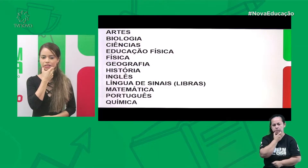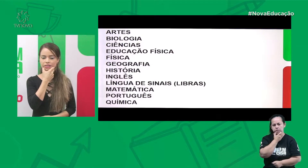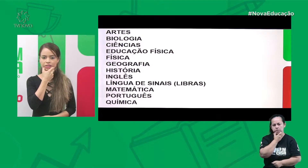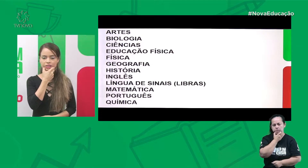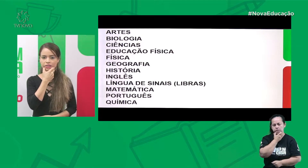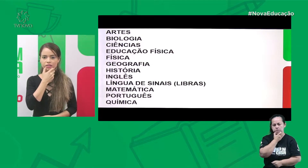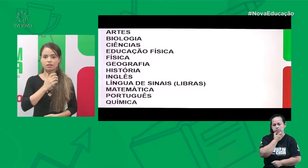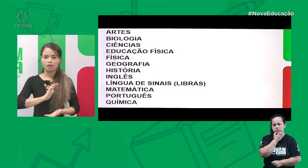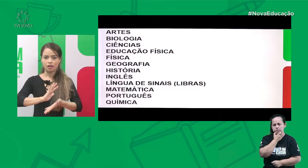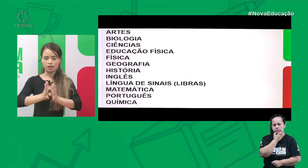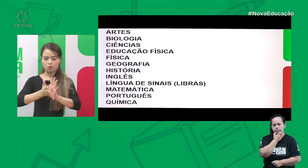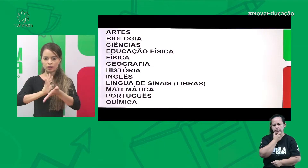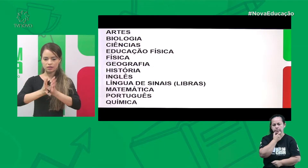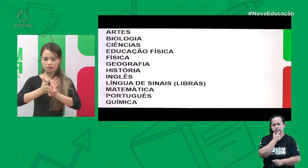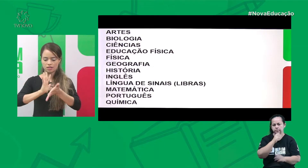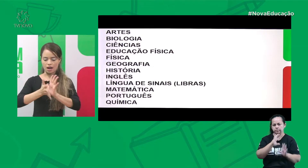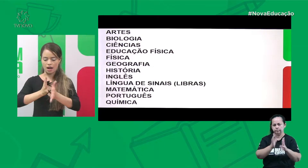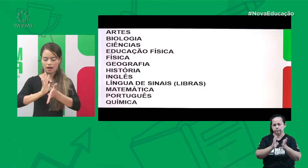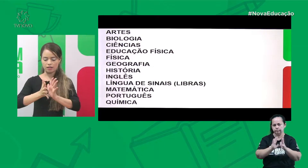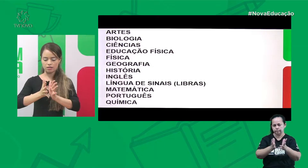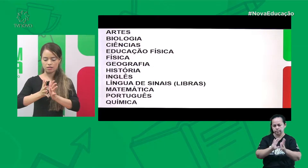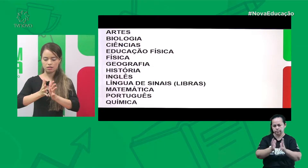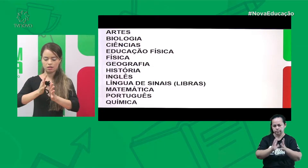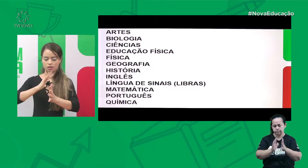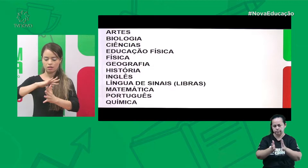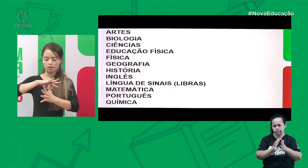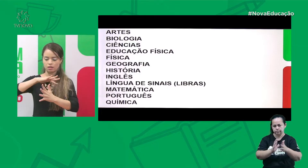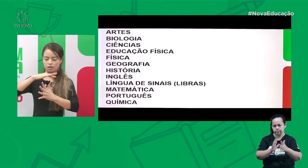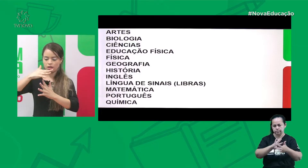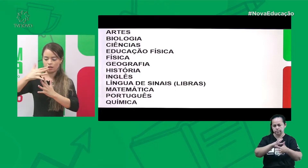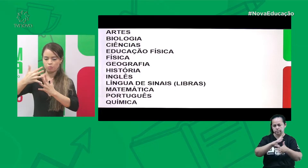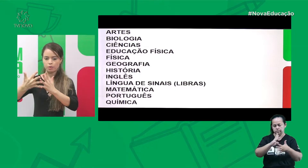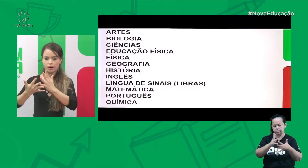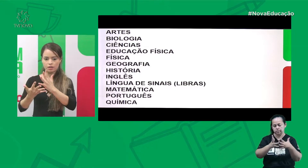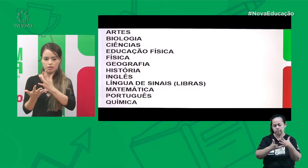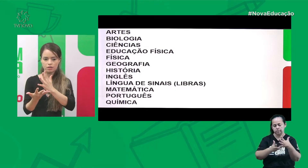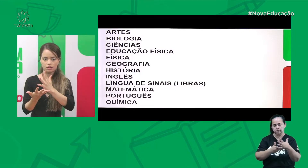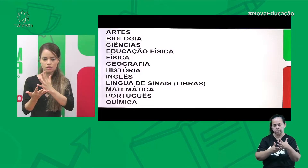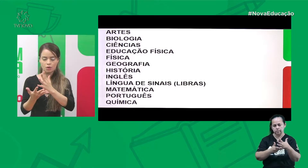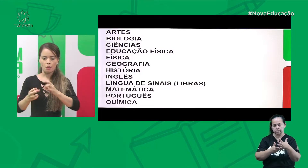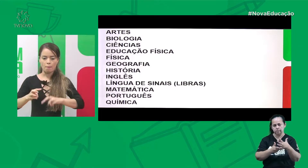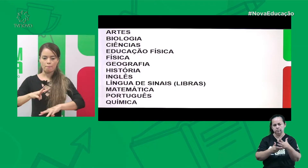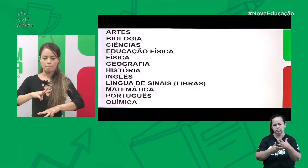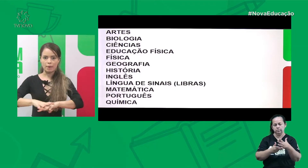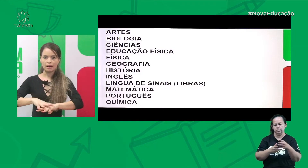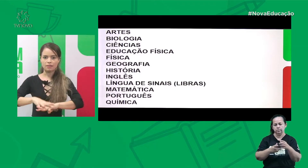inglês, língua de sinais, Libras,